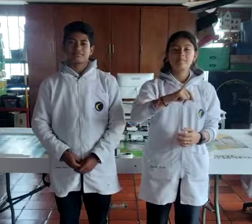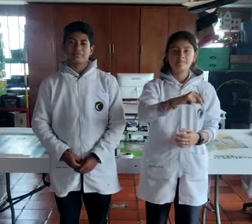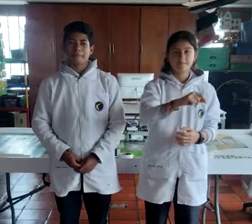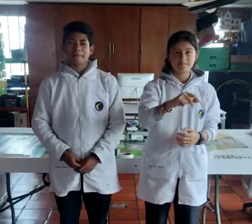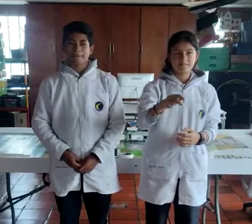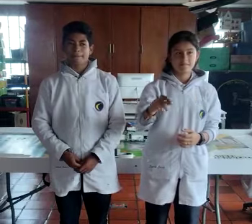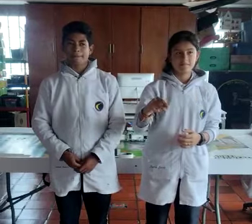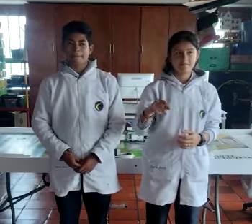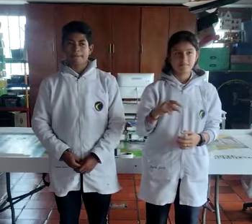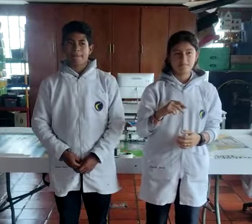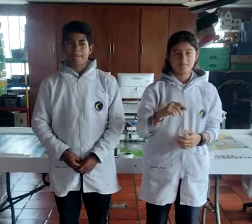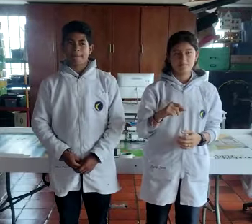Sal.